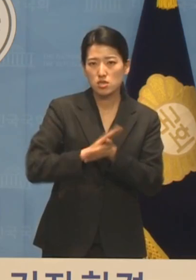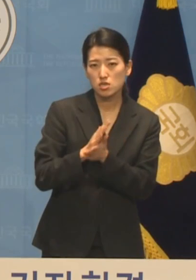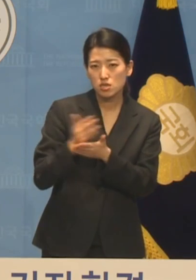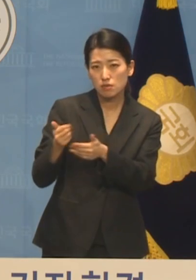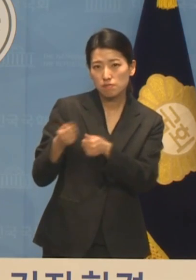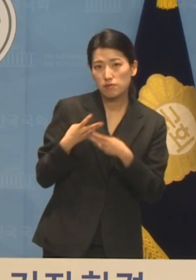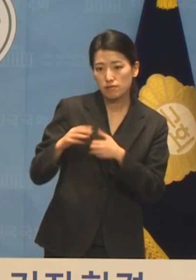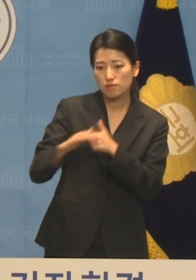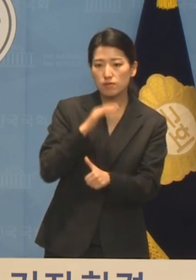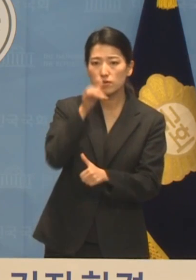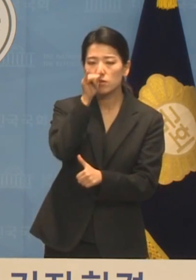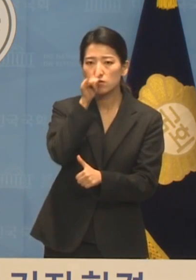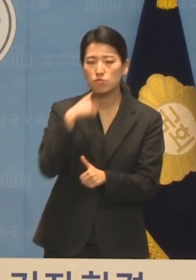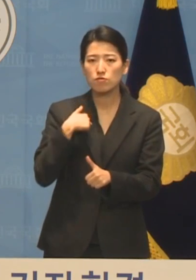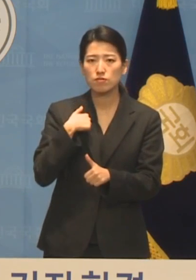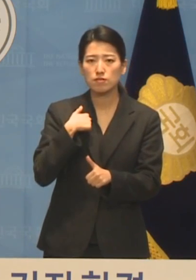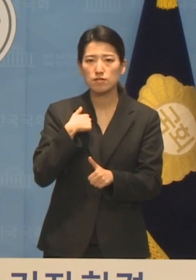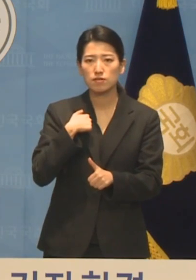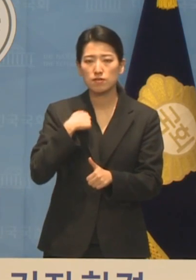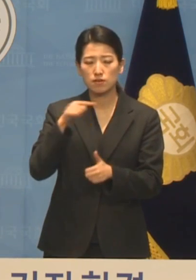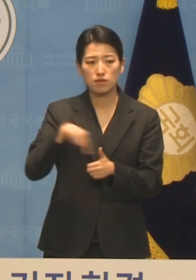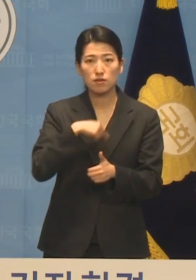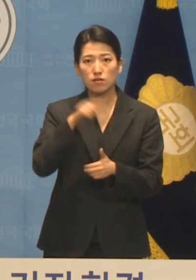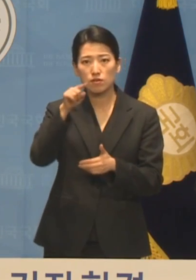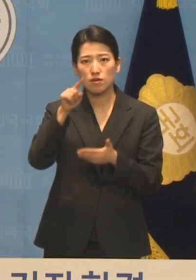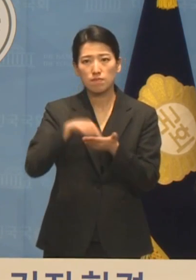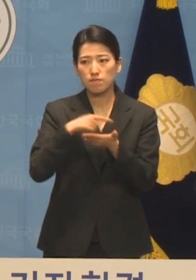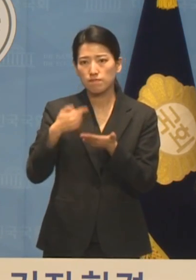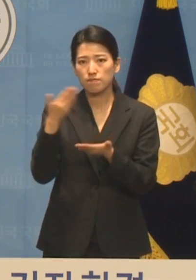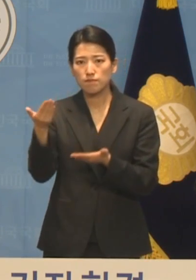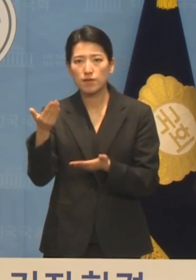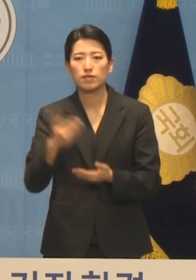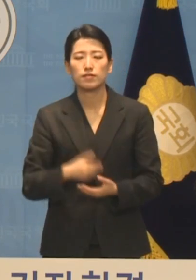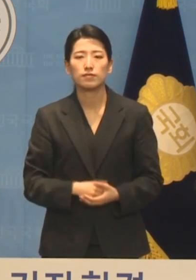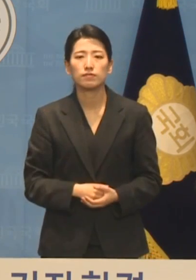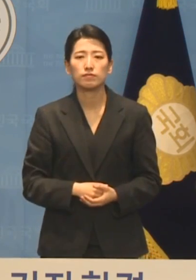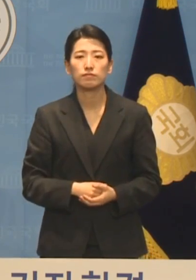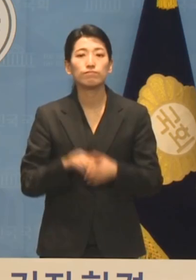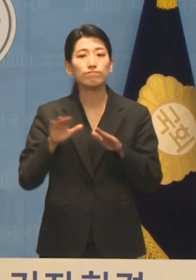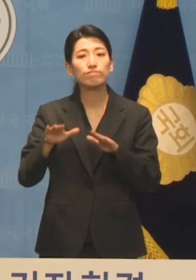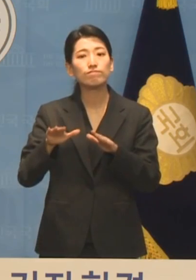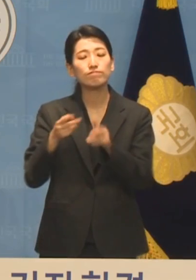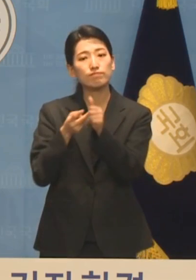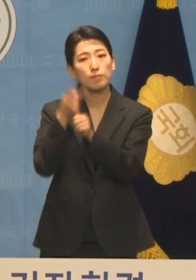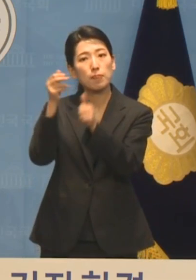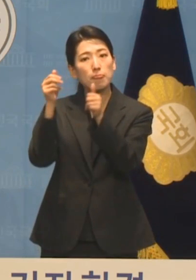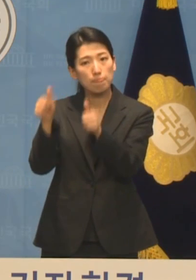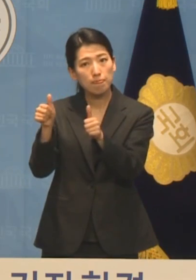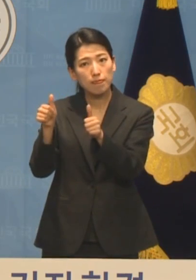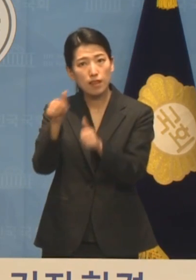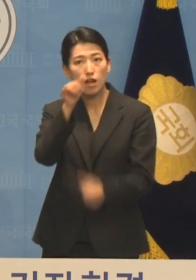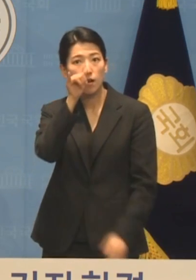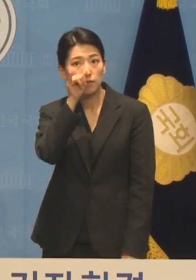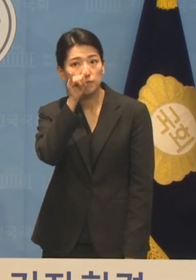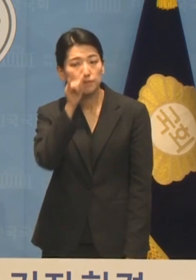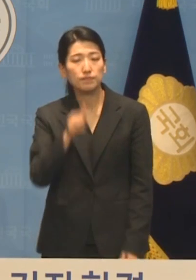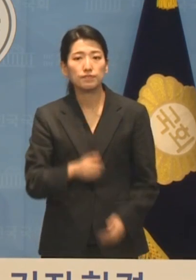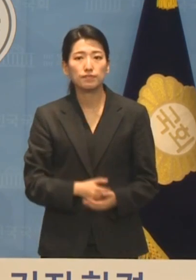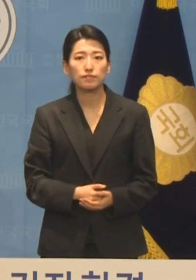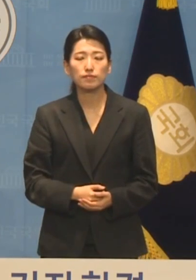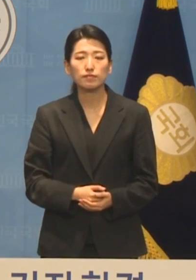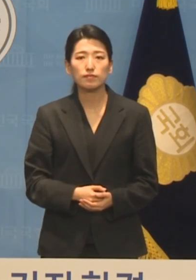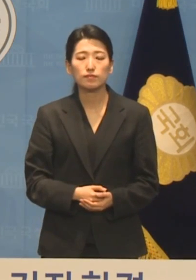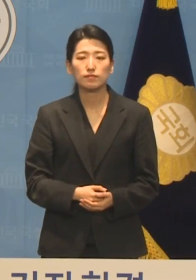것입니다. 지금 헌법재판소에서 윤석열 대통령 탄핵 심판이 진행되고 있습니다. 많은 분들이 현재